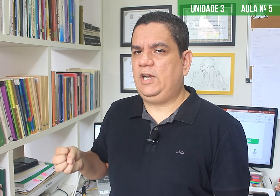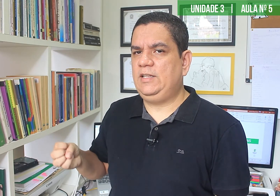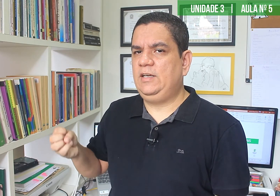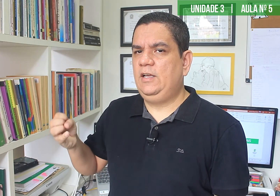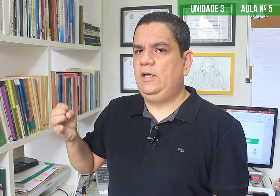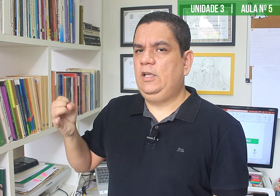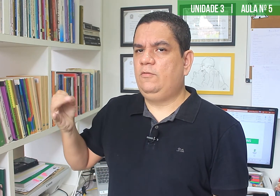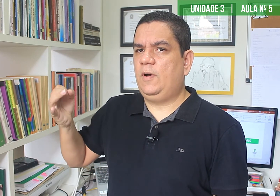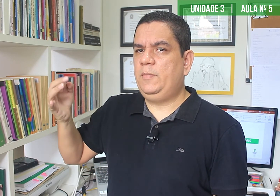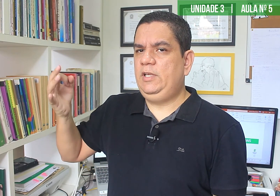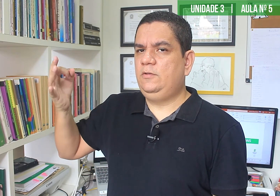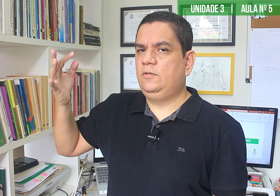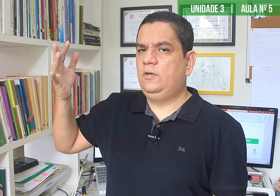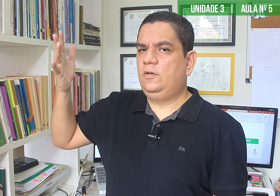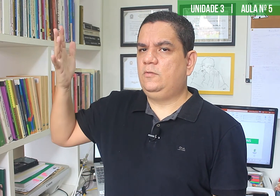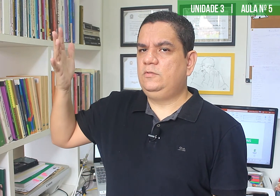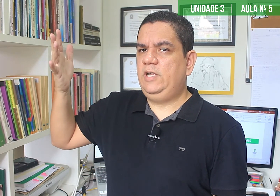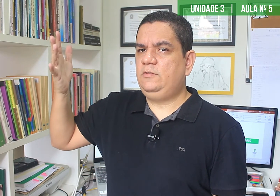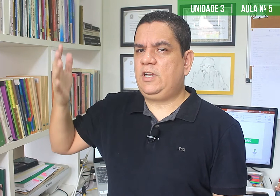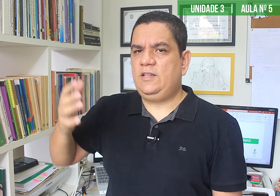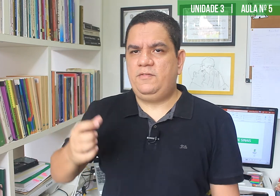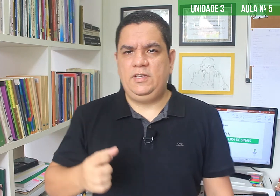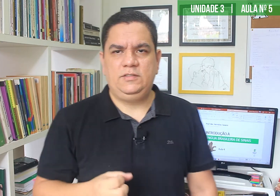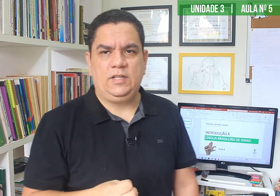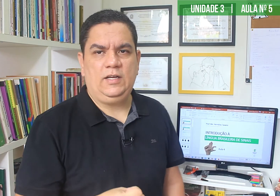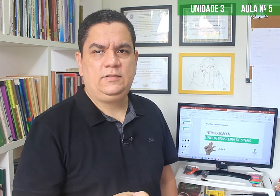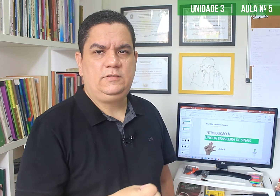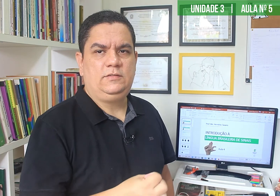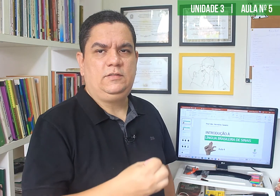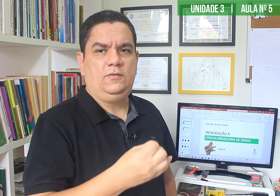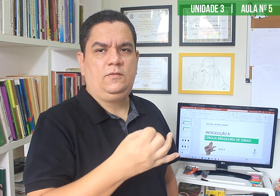fechada. Eu vou abrindo um dedo de cada vez, tá?